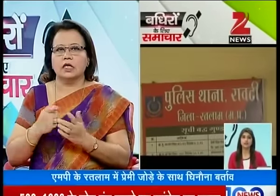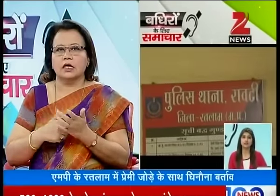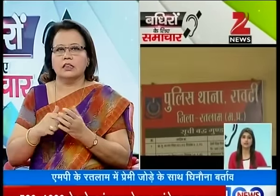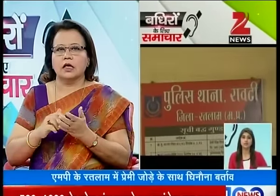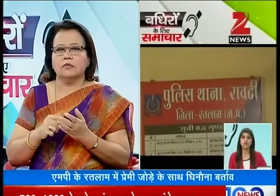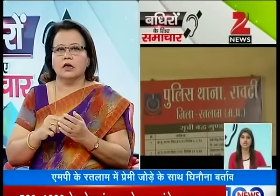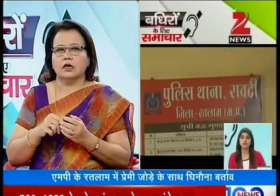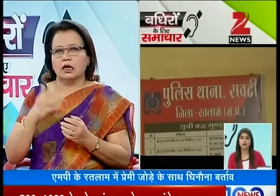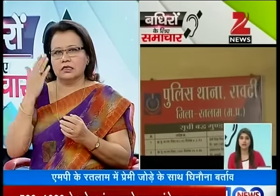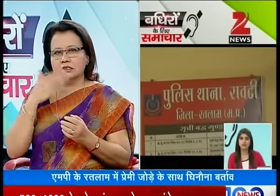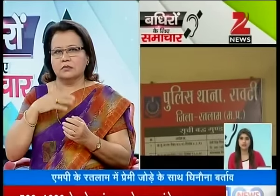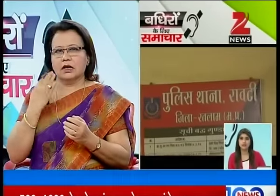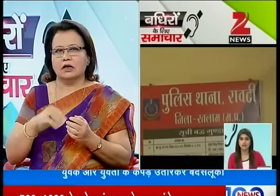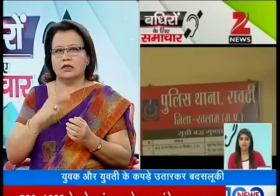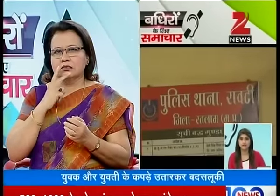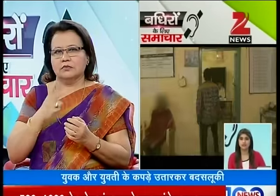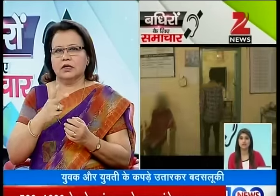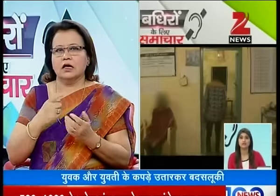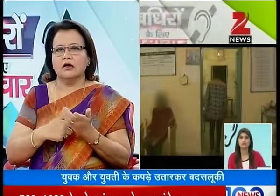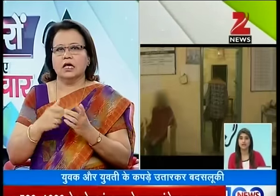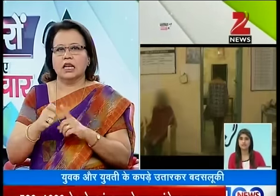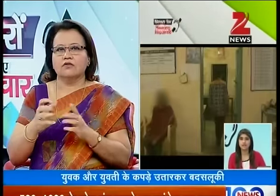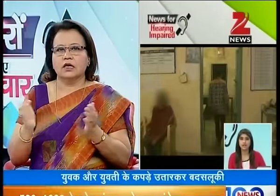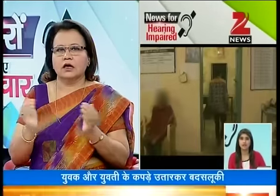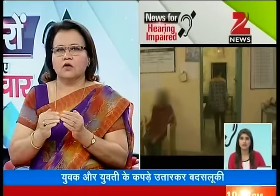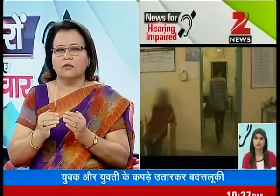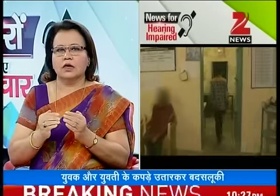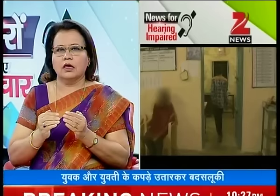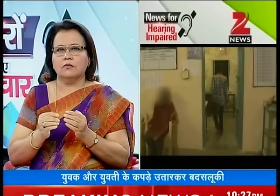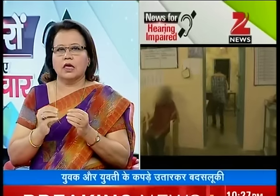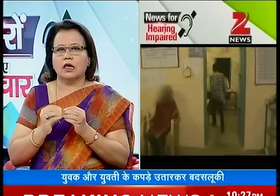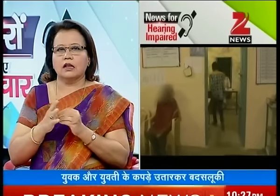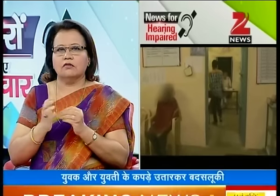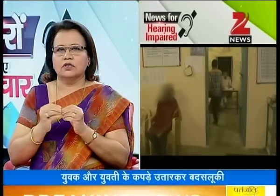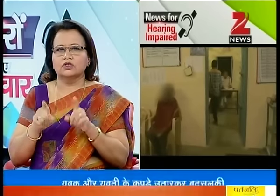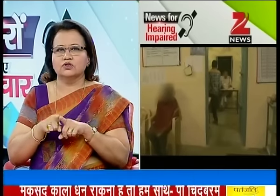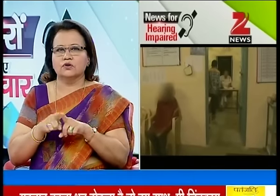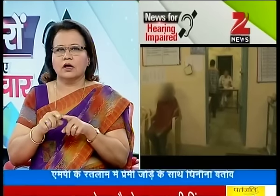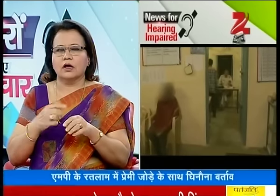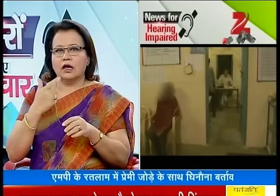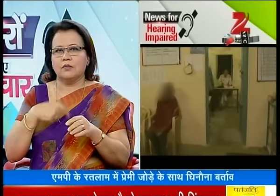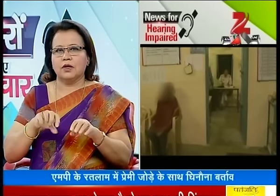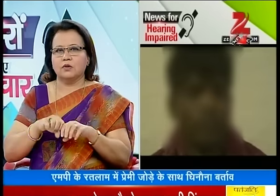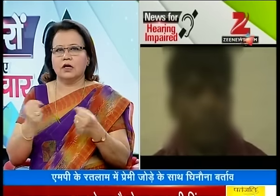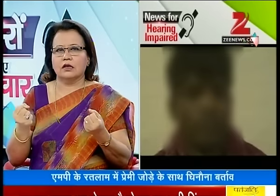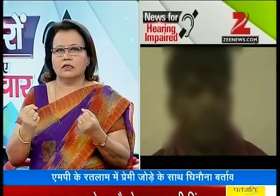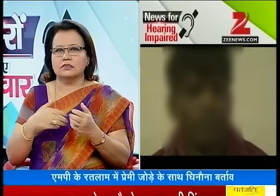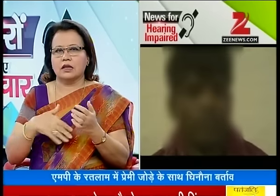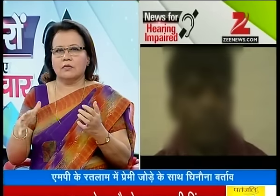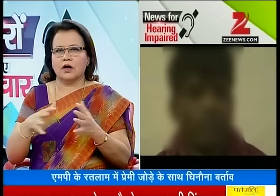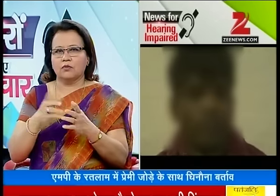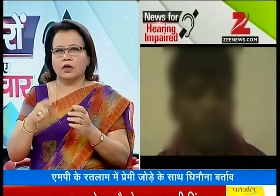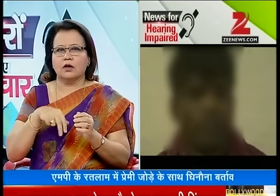मध्य प्रदेश के रतलाम में एक शर्मनाक घटना सामने आई है। रावटी गांव में एक प्रेमी जोड़े को लोगों ने कपड़े